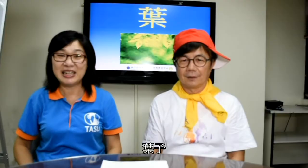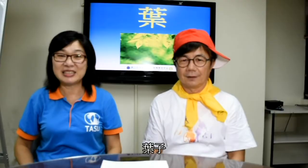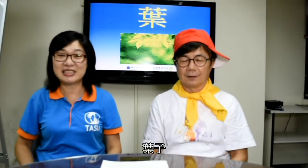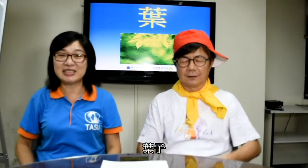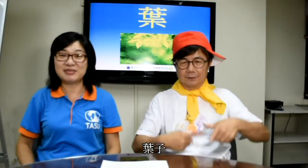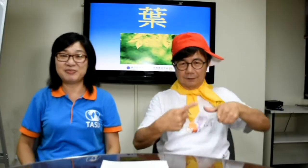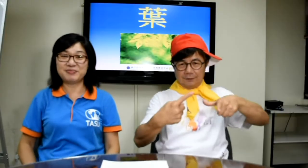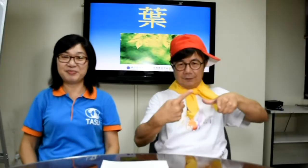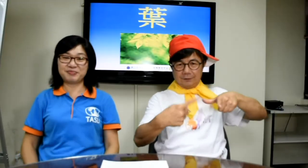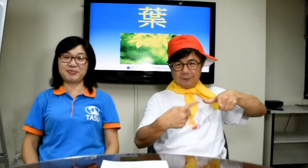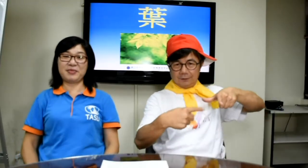子，